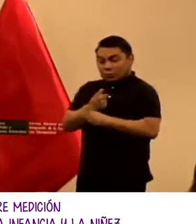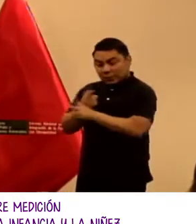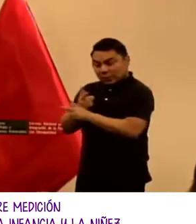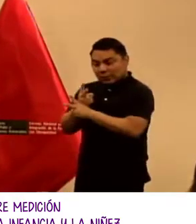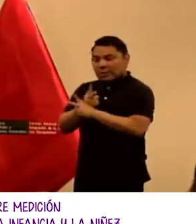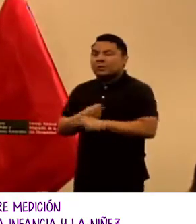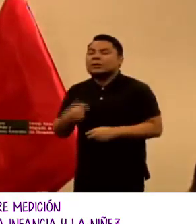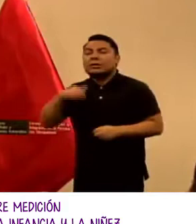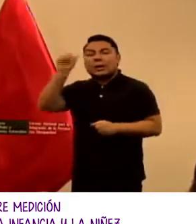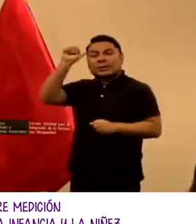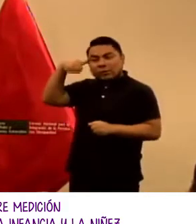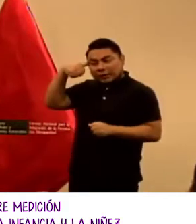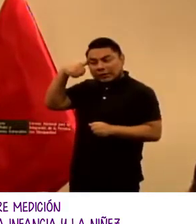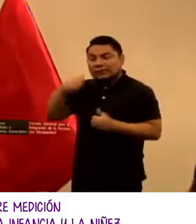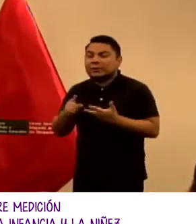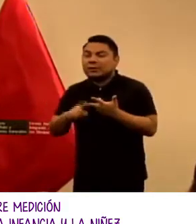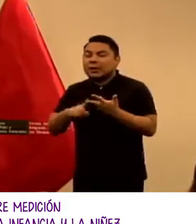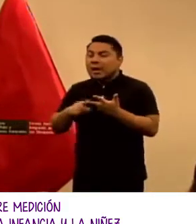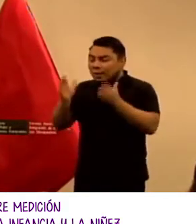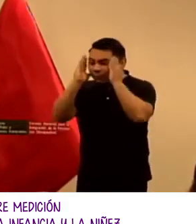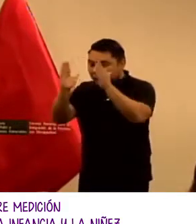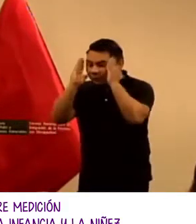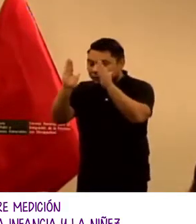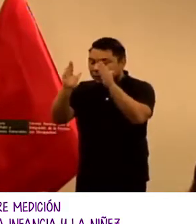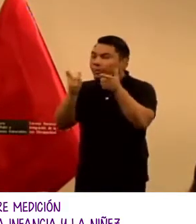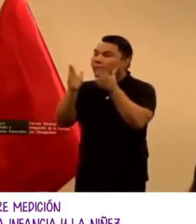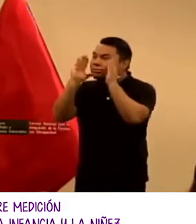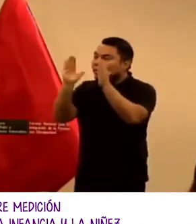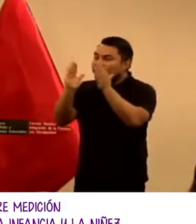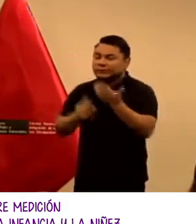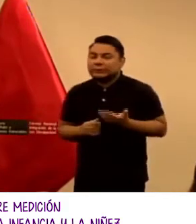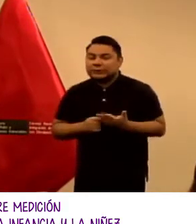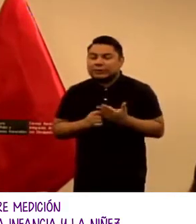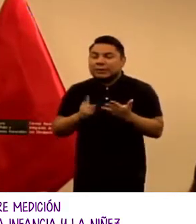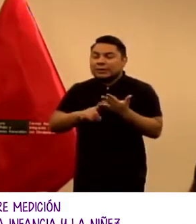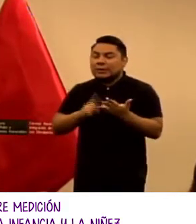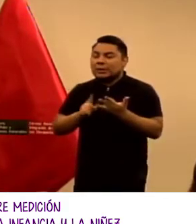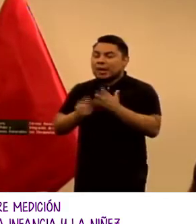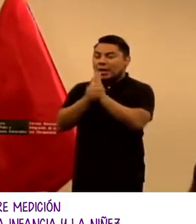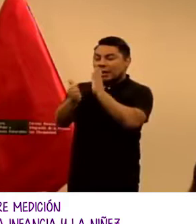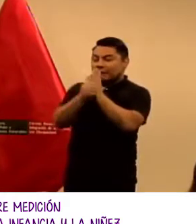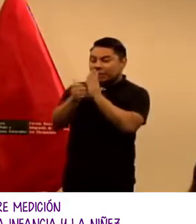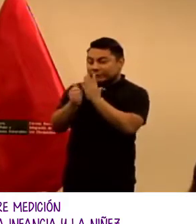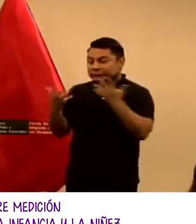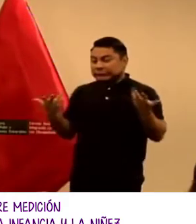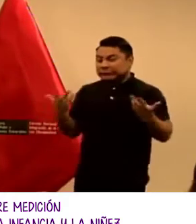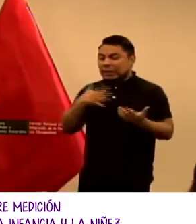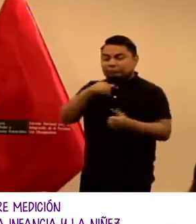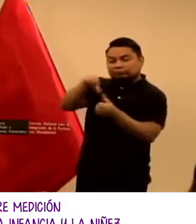el recordar, el prestar atención y concentrarse, las habilidades relacionales,